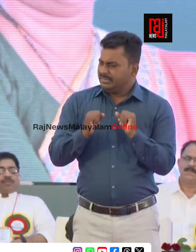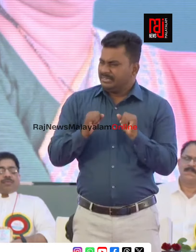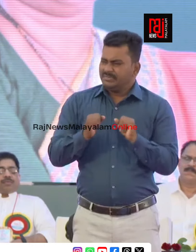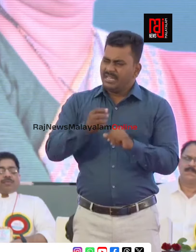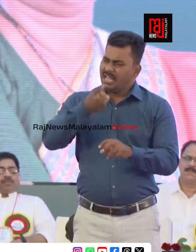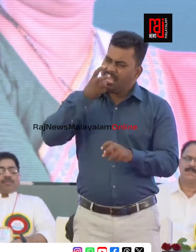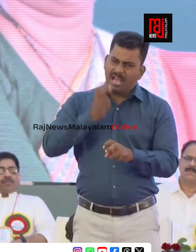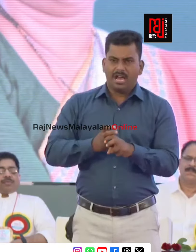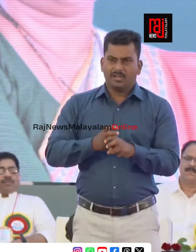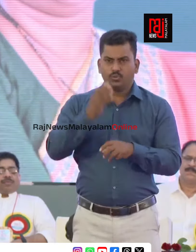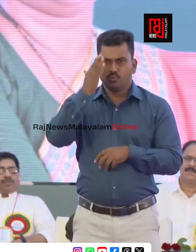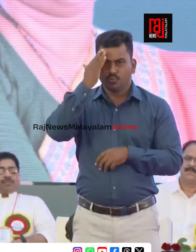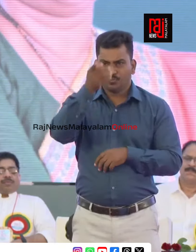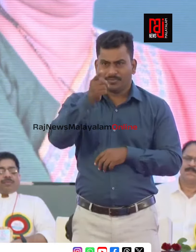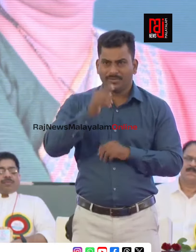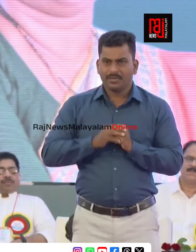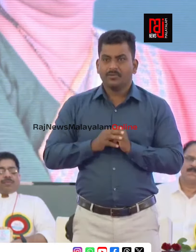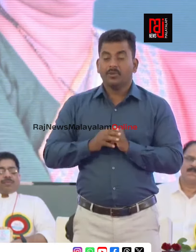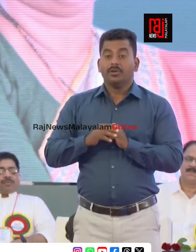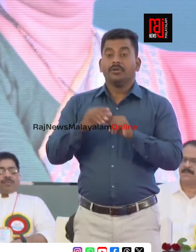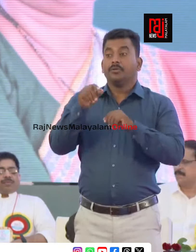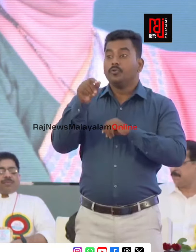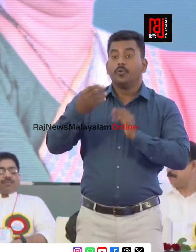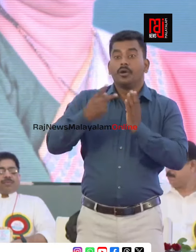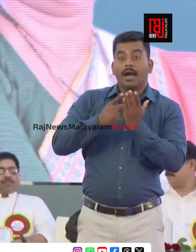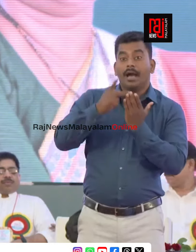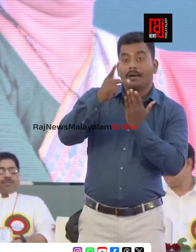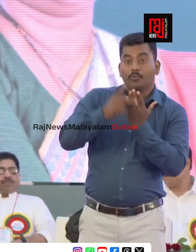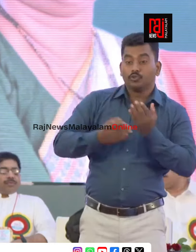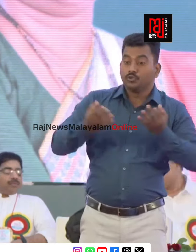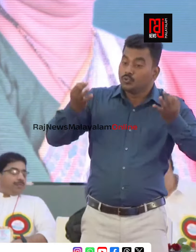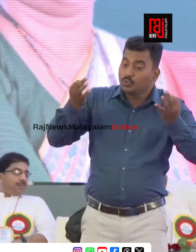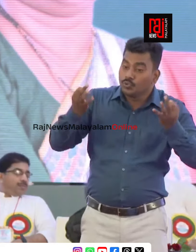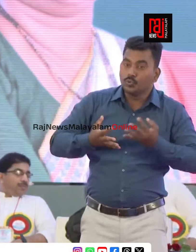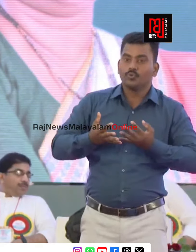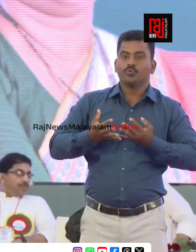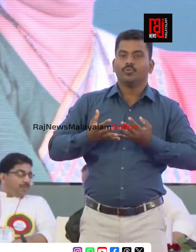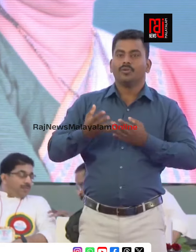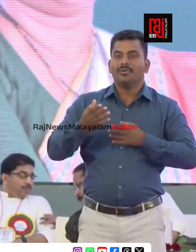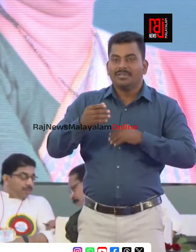ഉദ്ദേശത്തോടെയാണ് പ്രചോദനം പദ്ധതി നടപ്പാക്കുന്നത്.